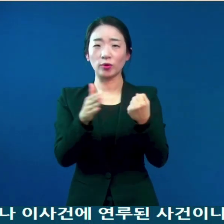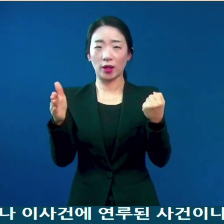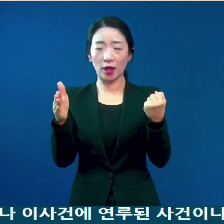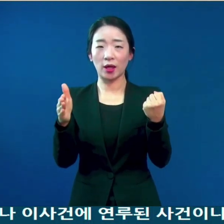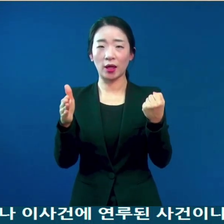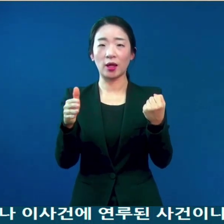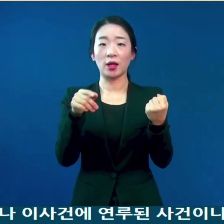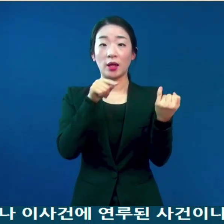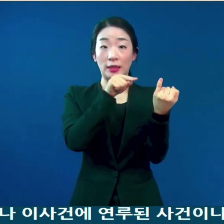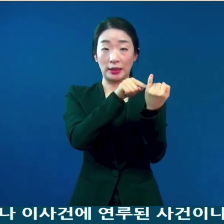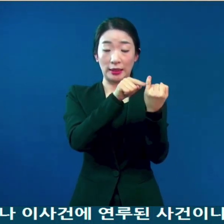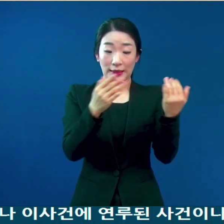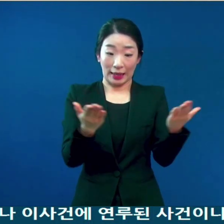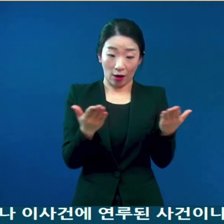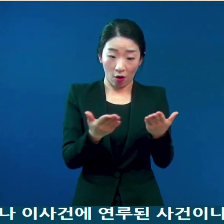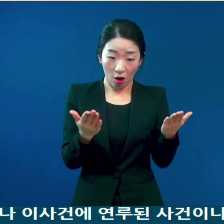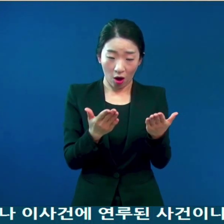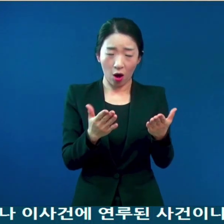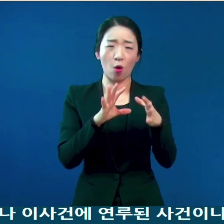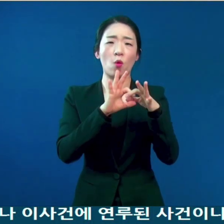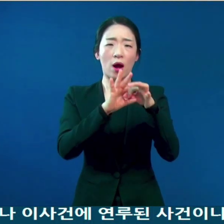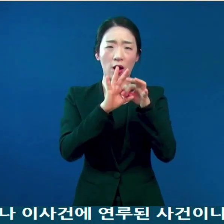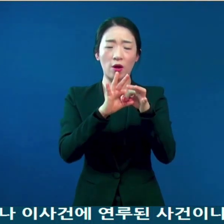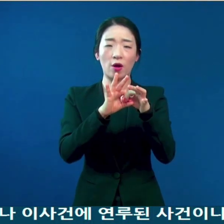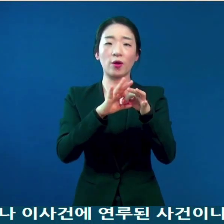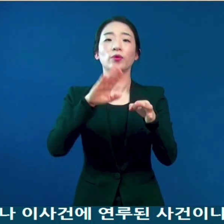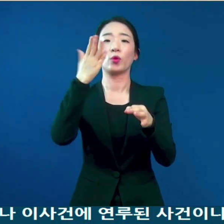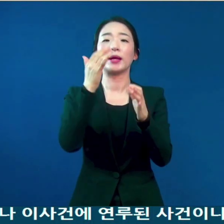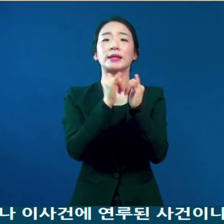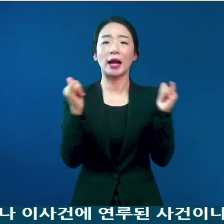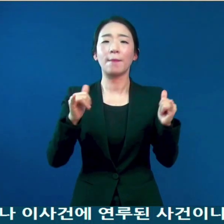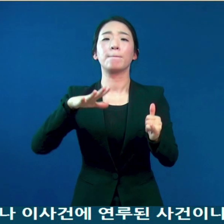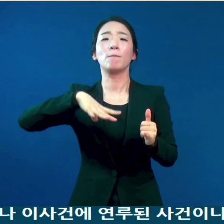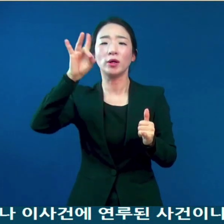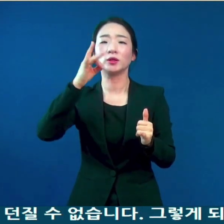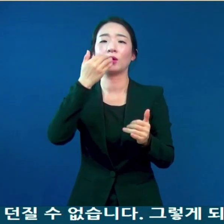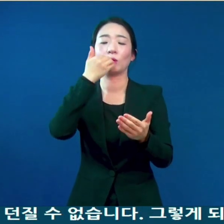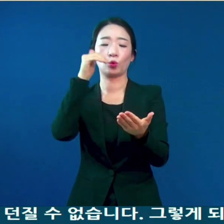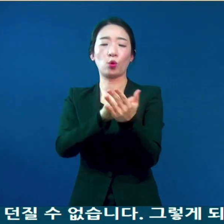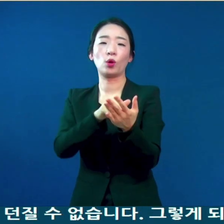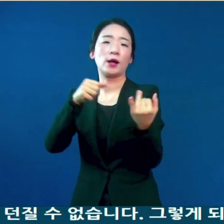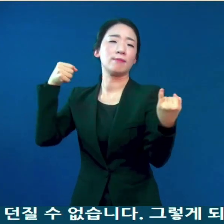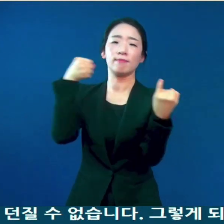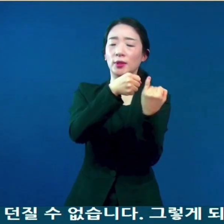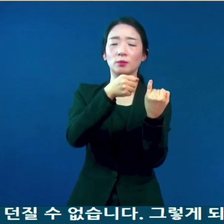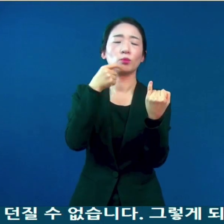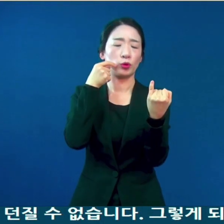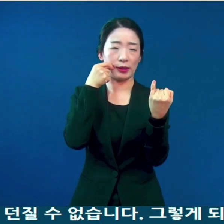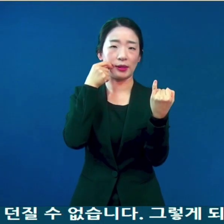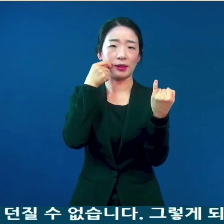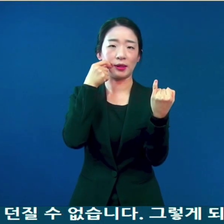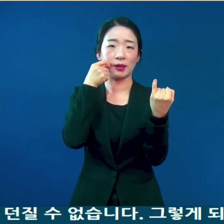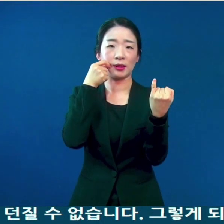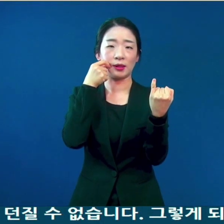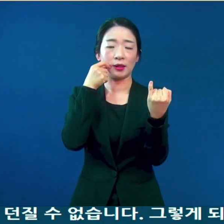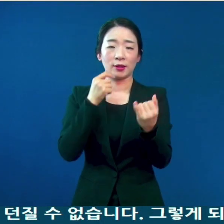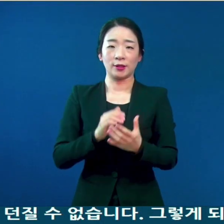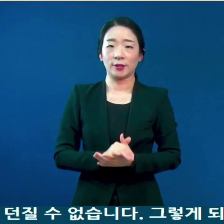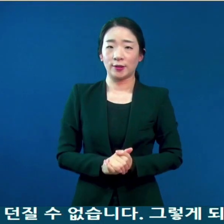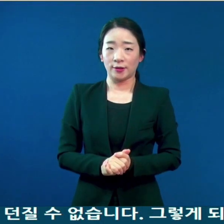사건에 연루되어 있는 사람들은 돌을 먼저 던지지 못하게 만들었습니다.